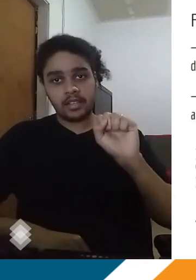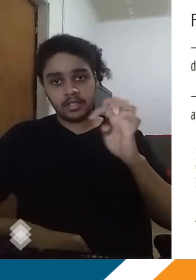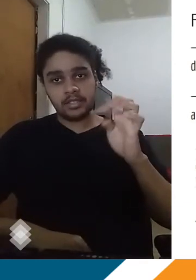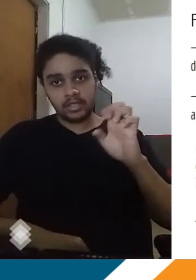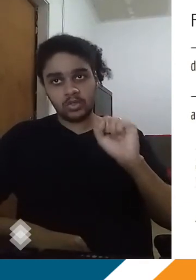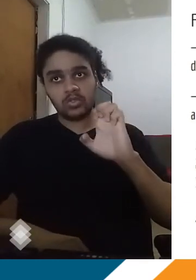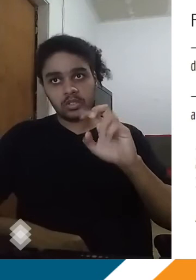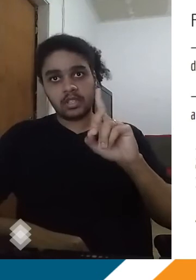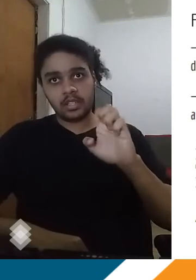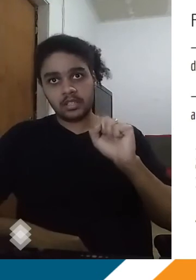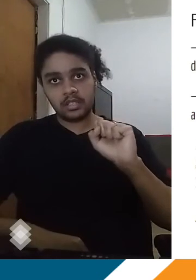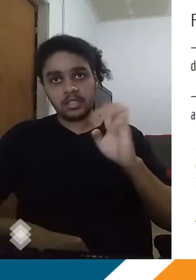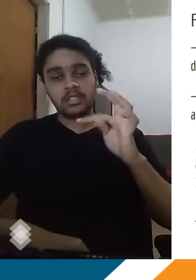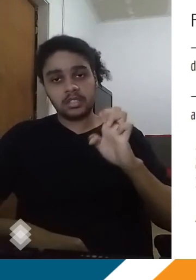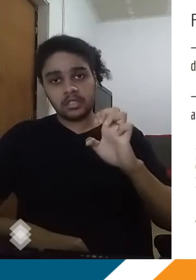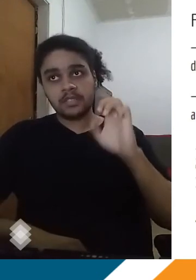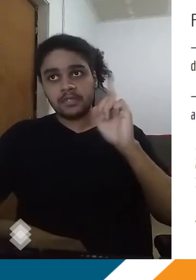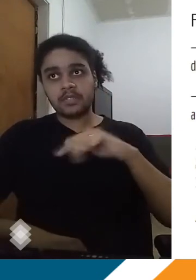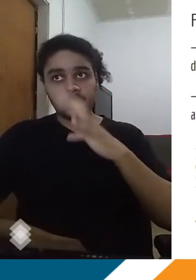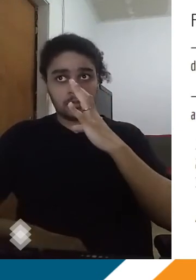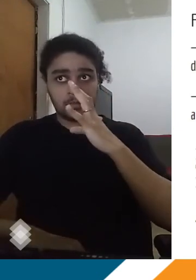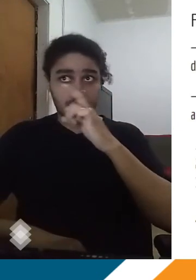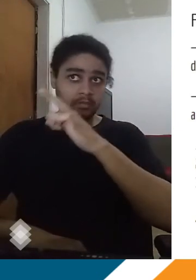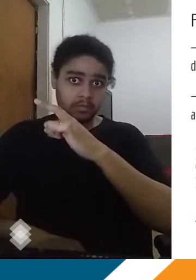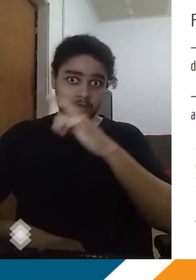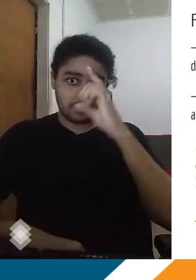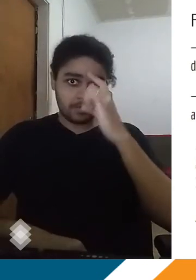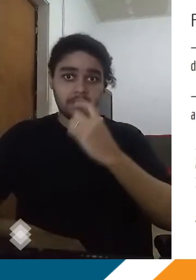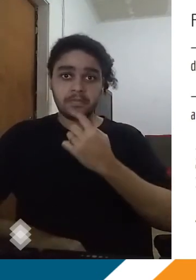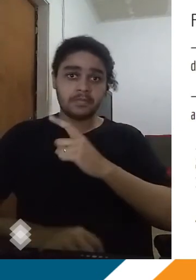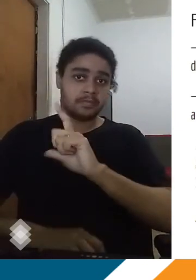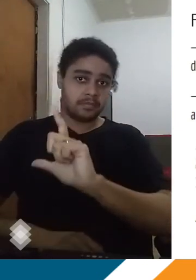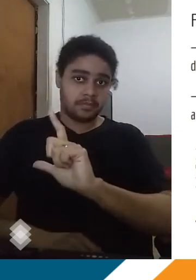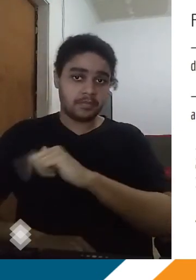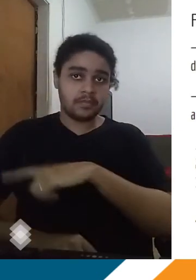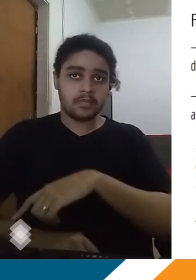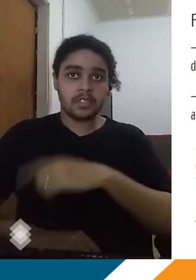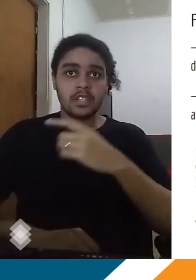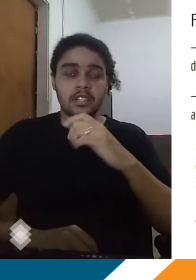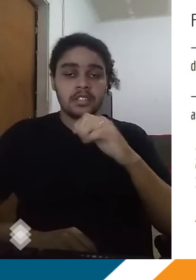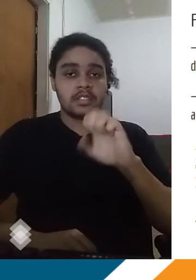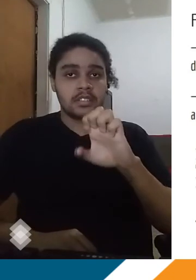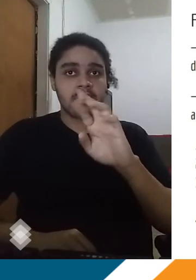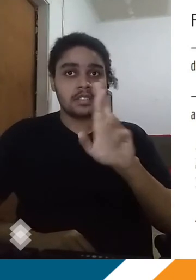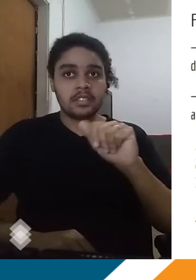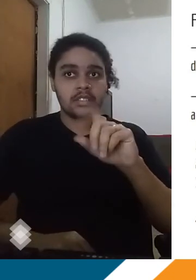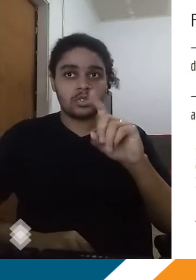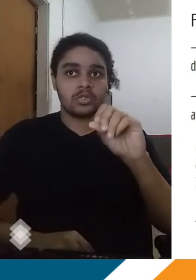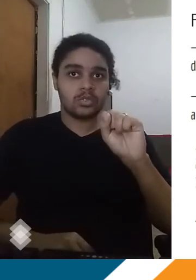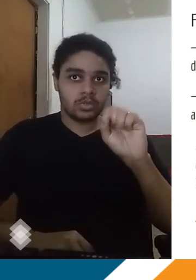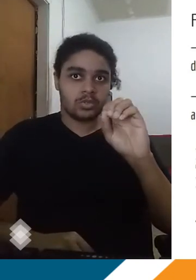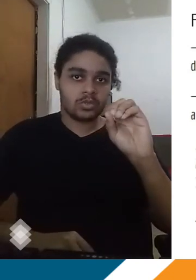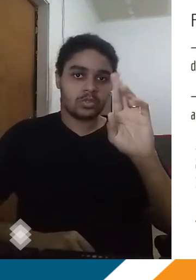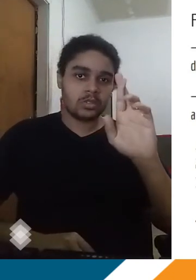serras e os planaltos do leste e sudeste, como é o caso da Serra do Mar, que você pode observar aí na sua tela. Mais especificamente,